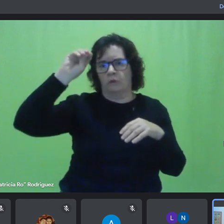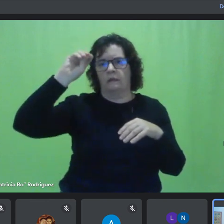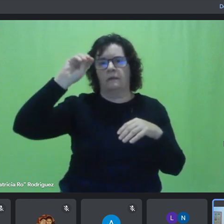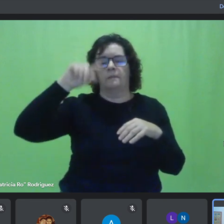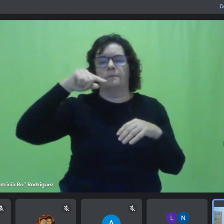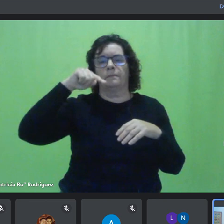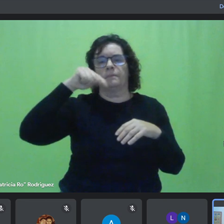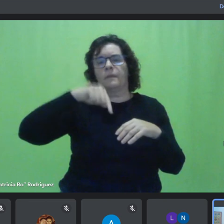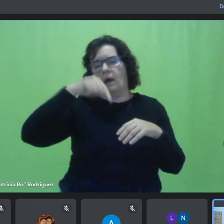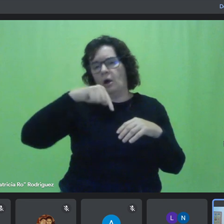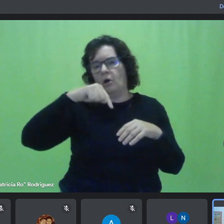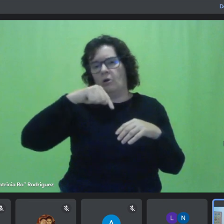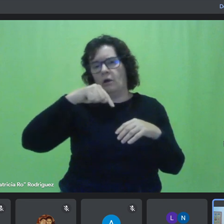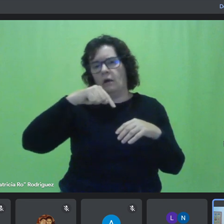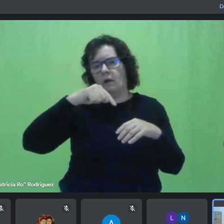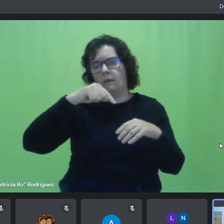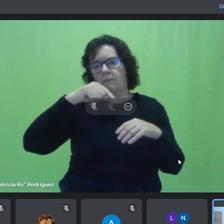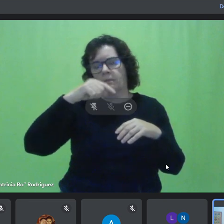mi pantalla.